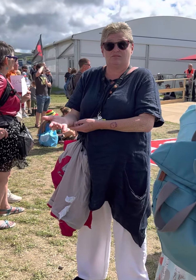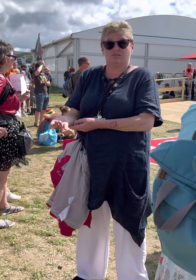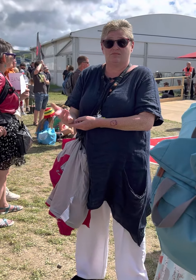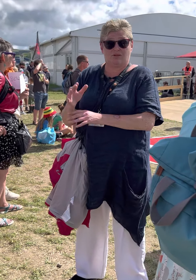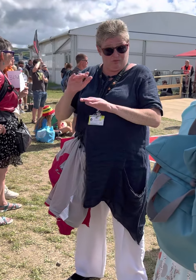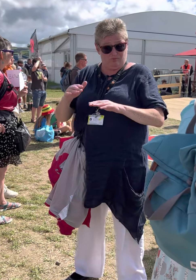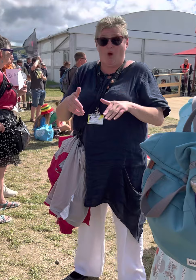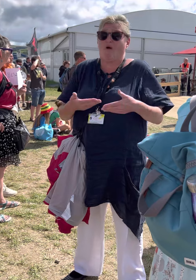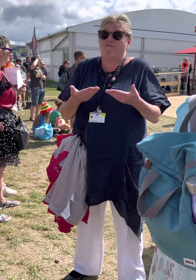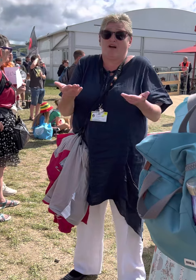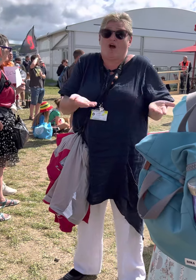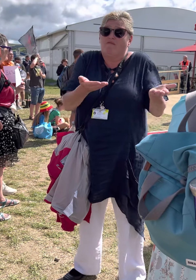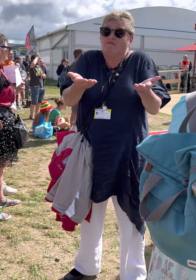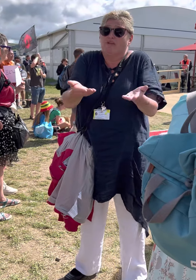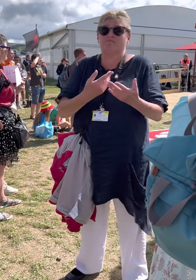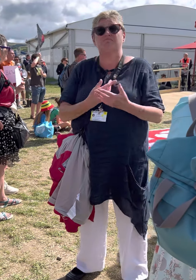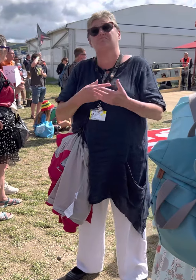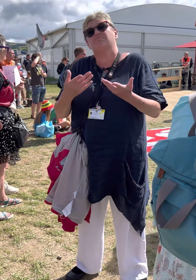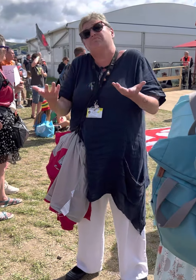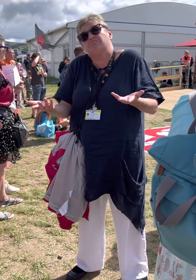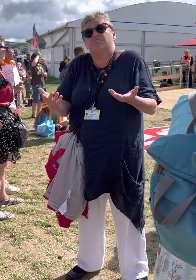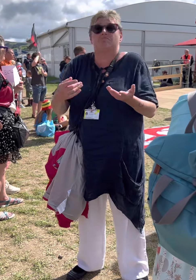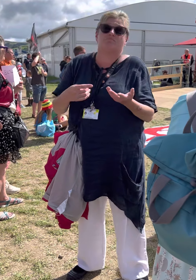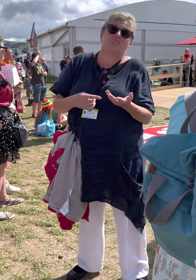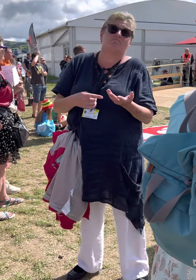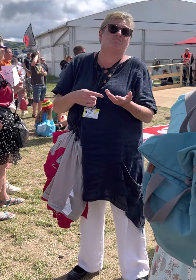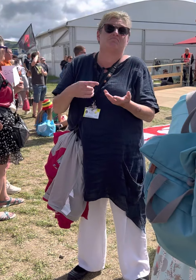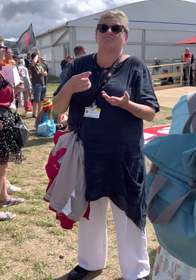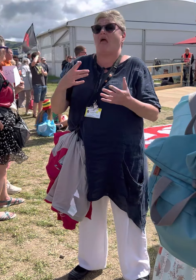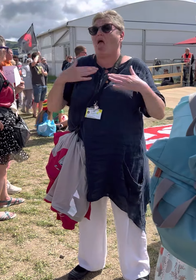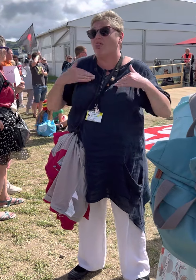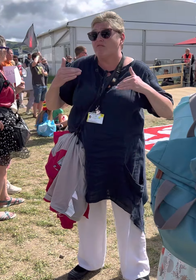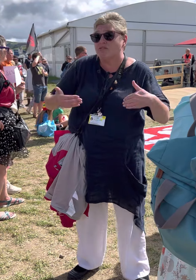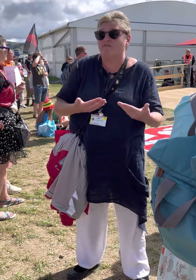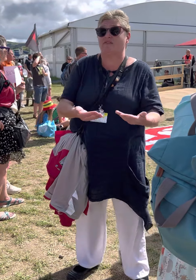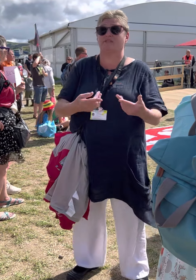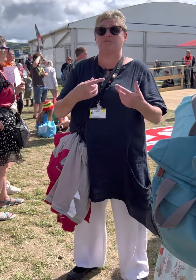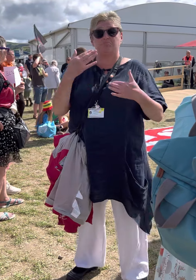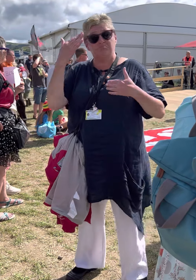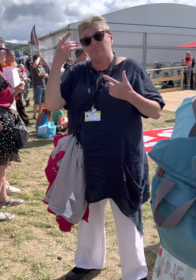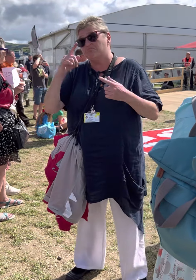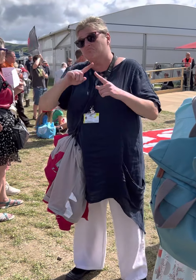yn gwasanaethau i ni, boed hynny yn gwasanaethau iechyd, gofal,